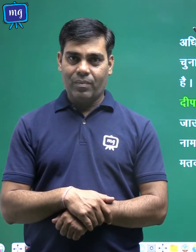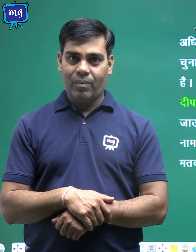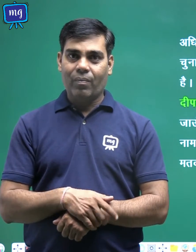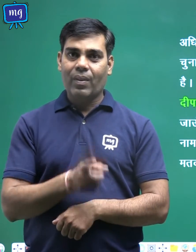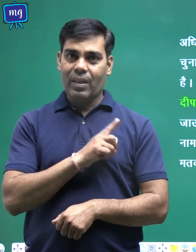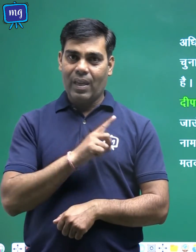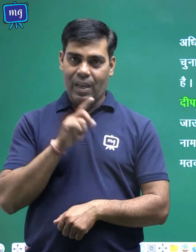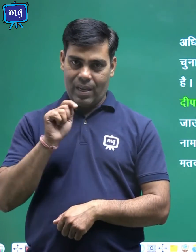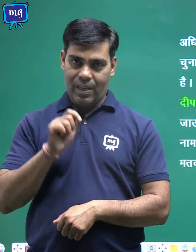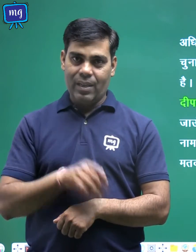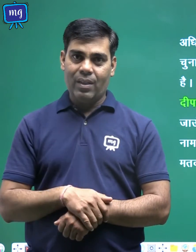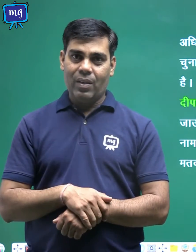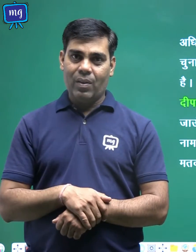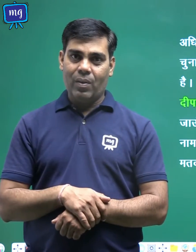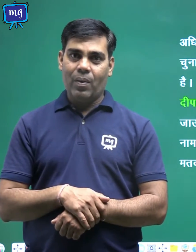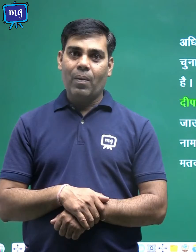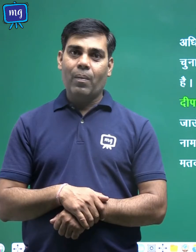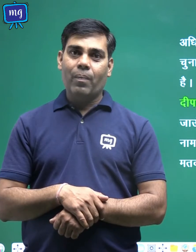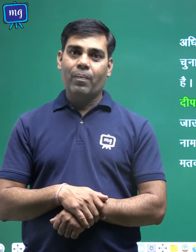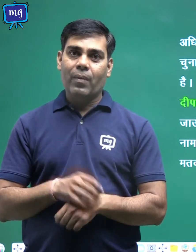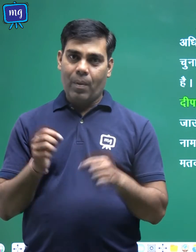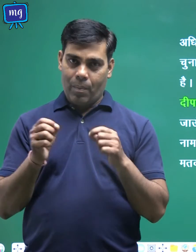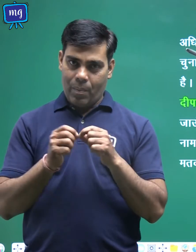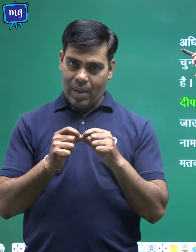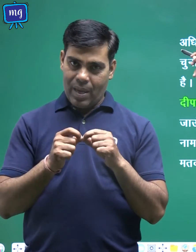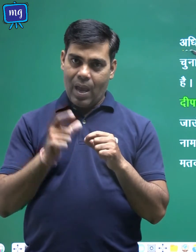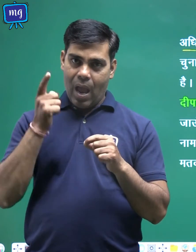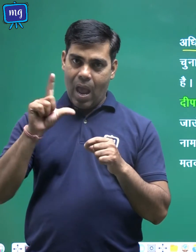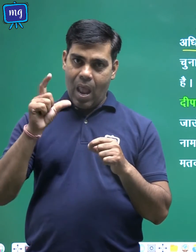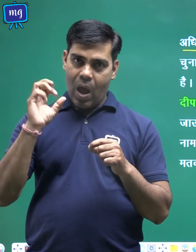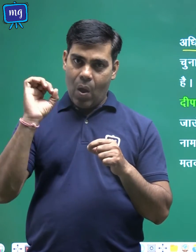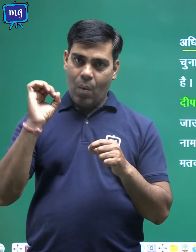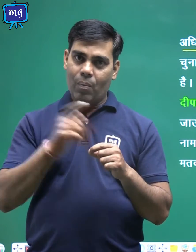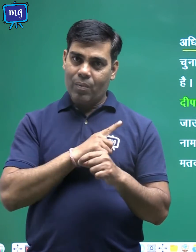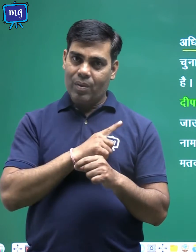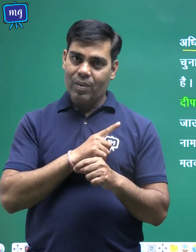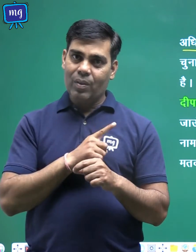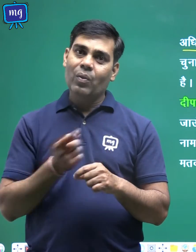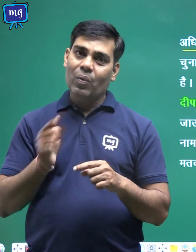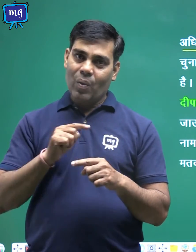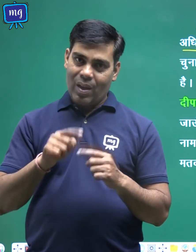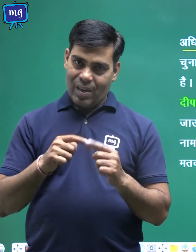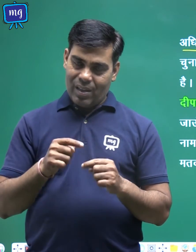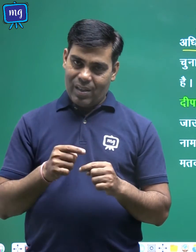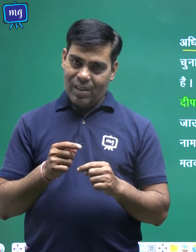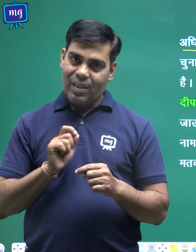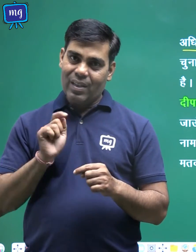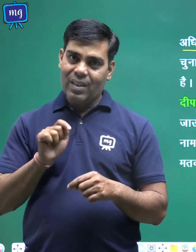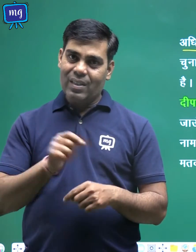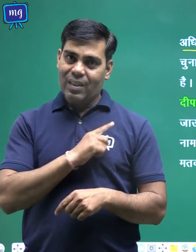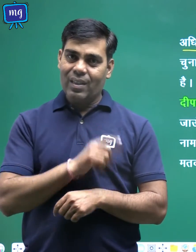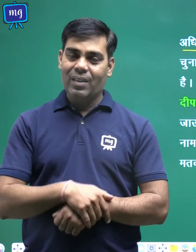यह कार्य BLO बूथ लेवल अधिकारी द्वारा किया जाता है,